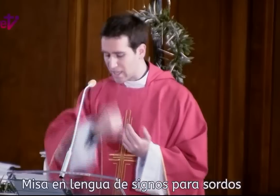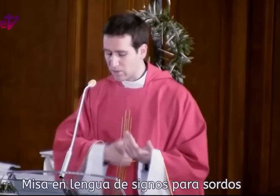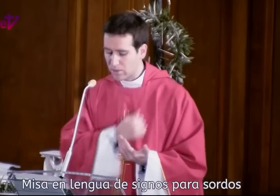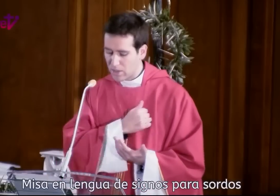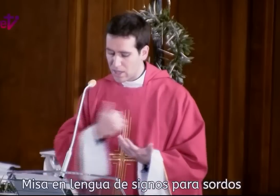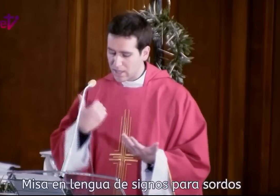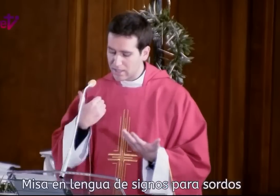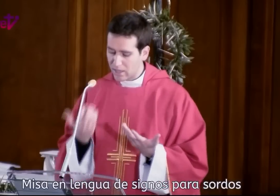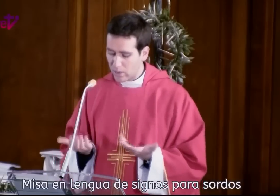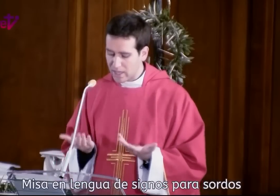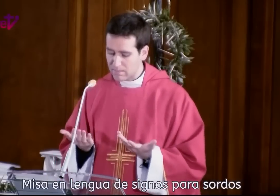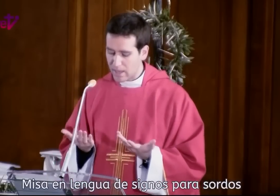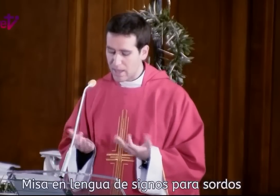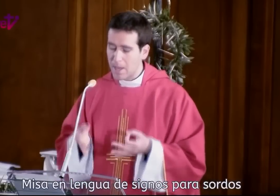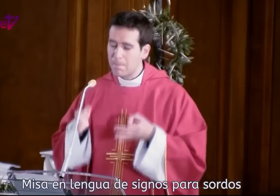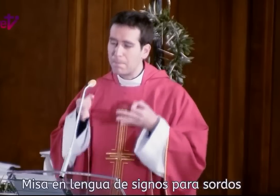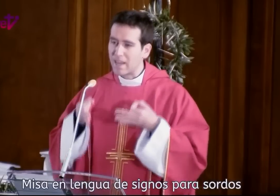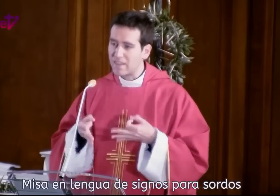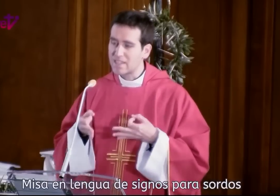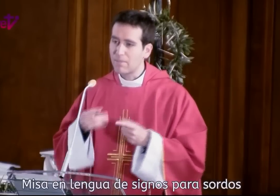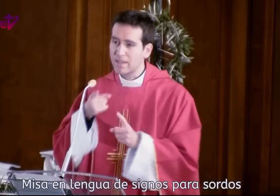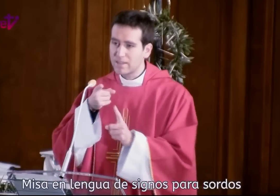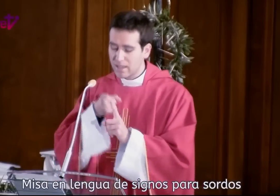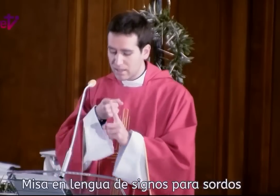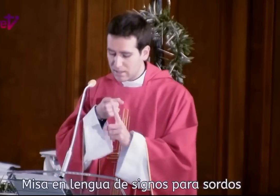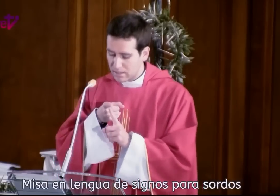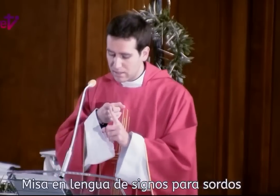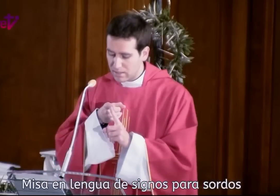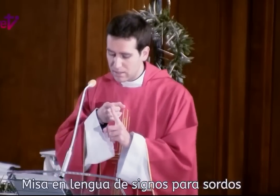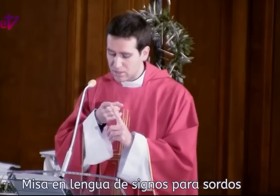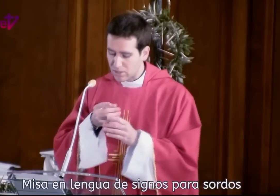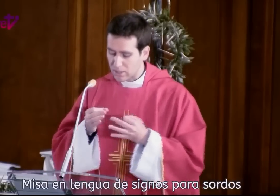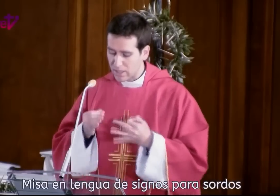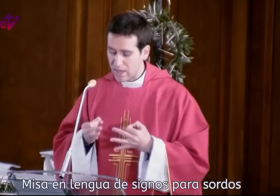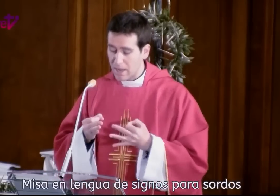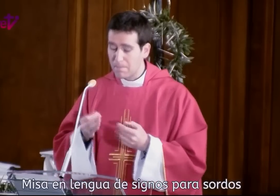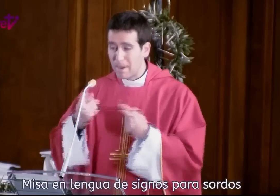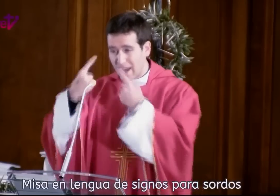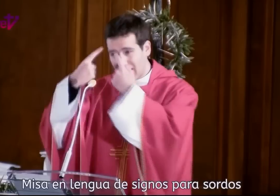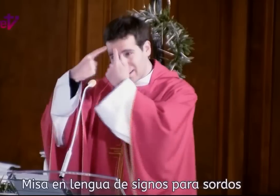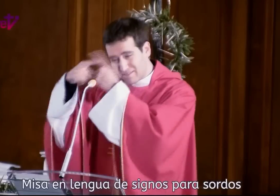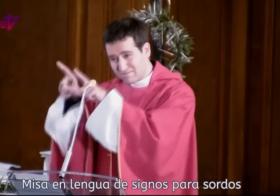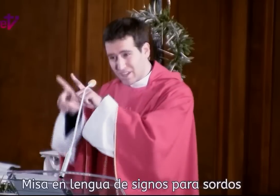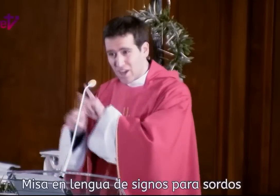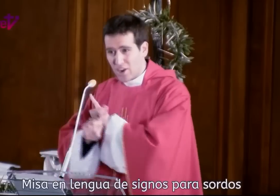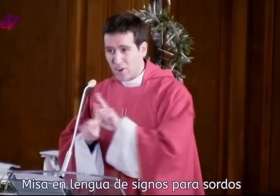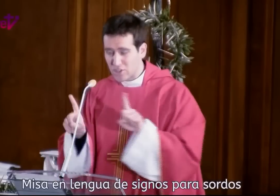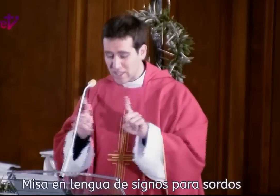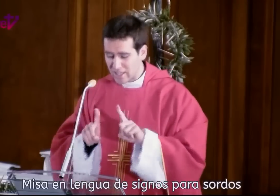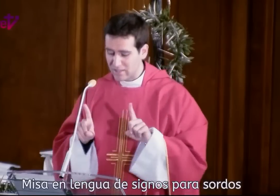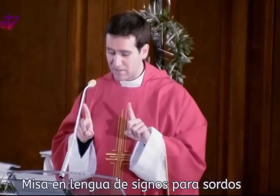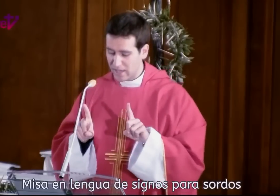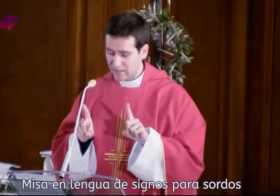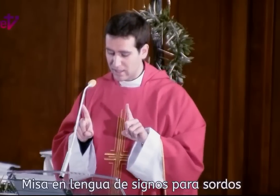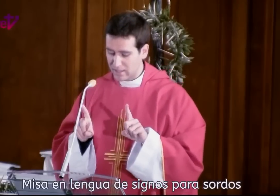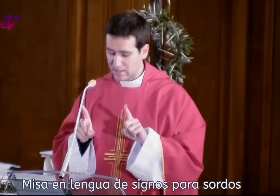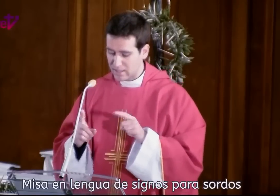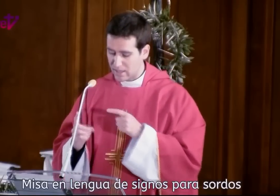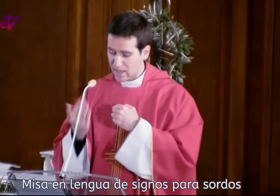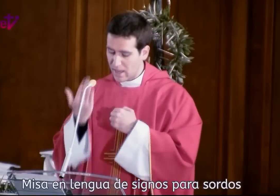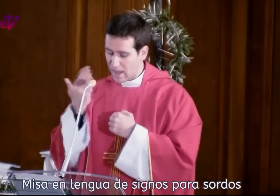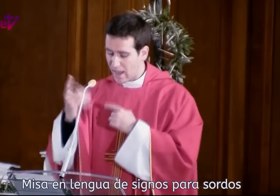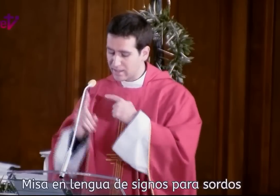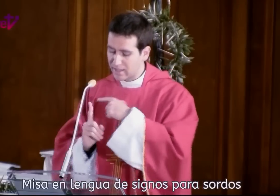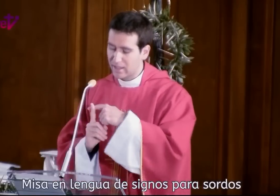han pasado de Cuaresma precisamente son para no ser